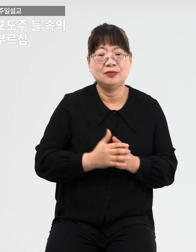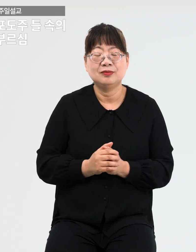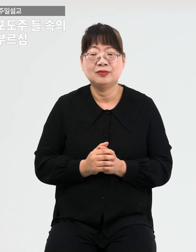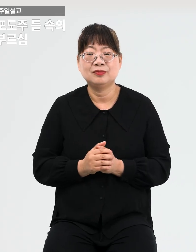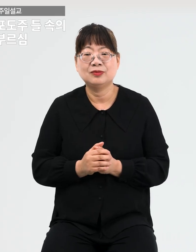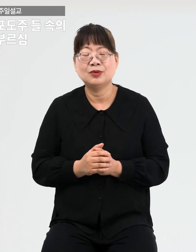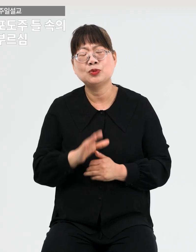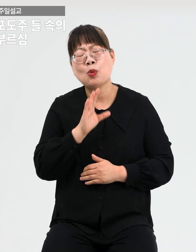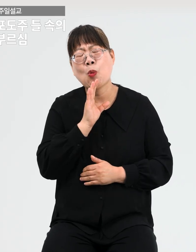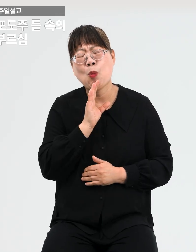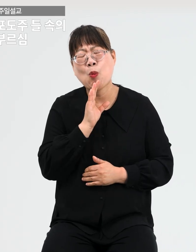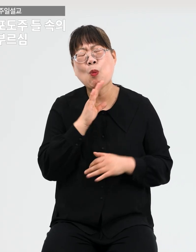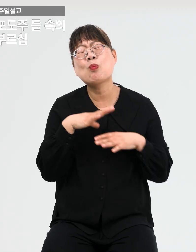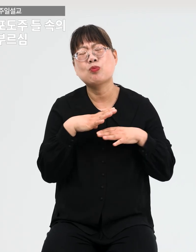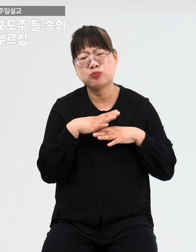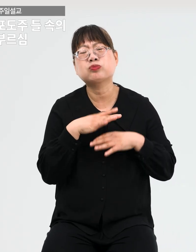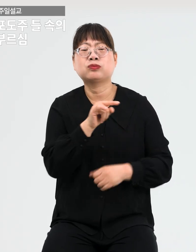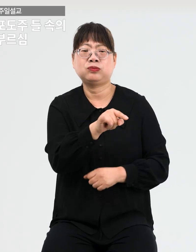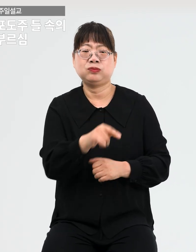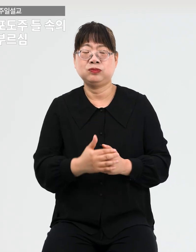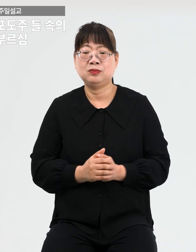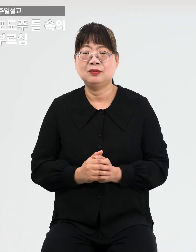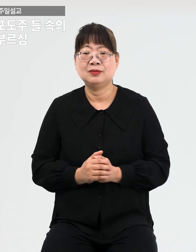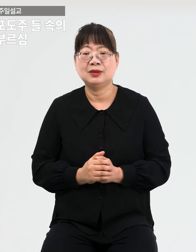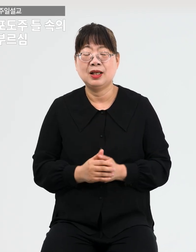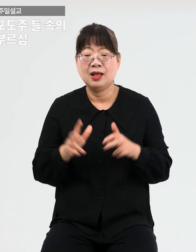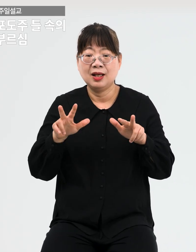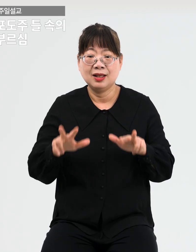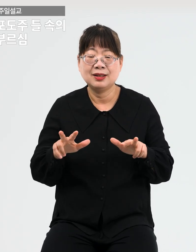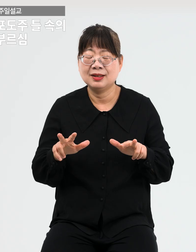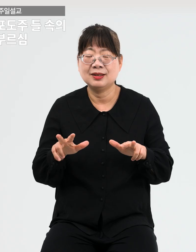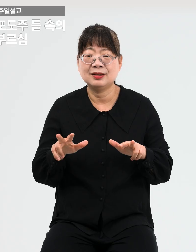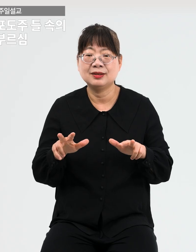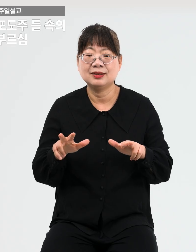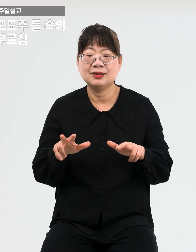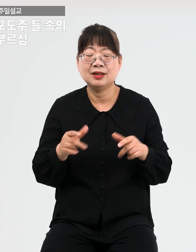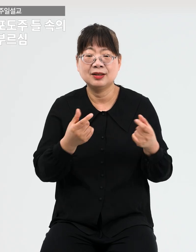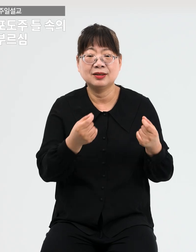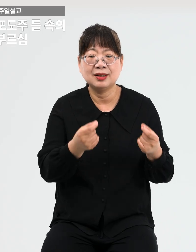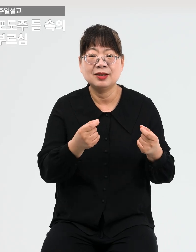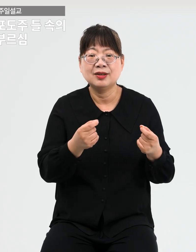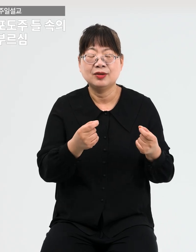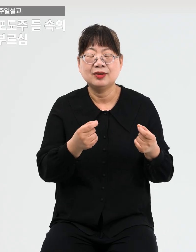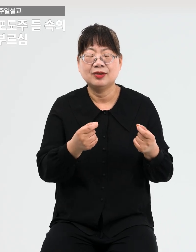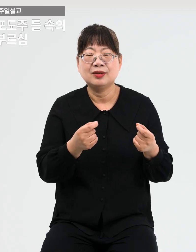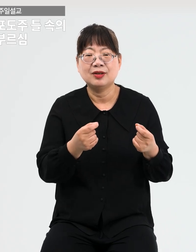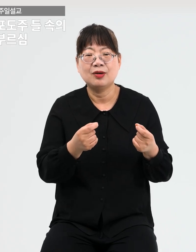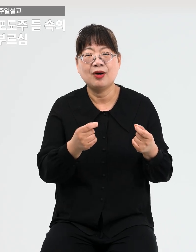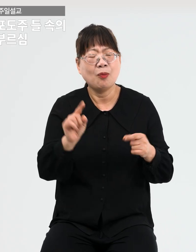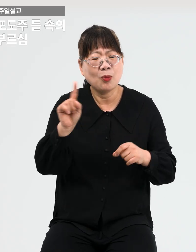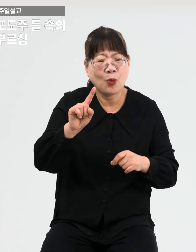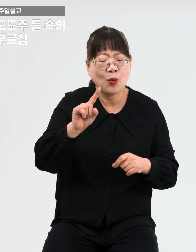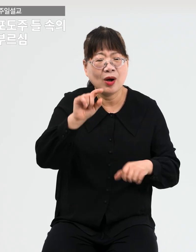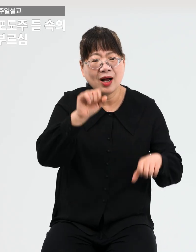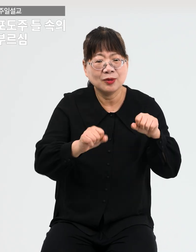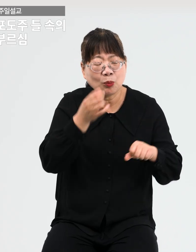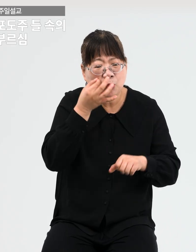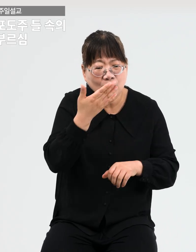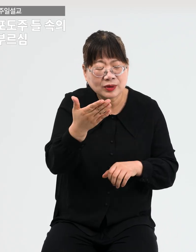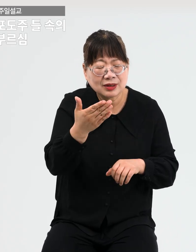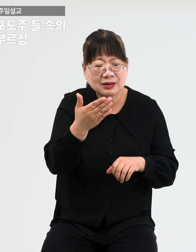이게 진짜 무서운 거죠. 이제는 그런 의욕마저도 무너진